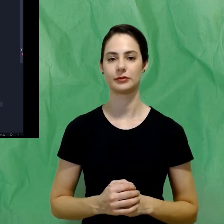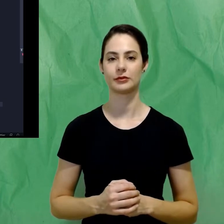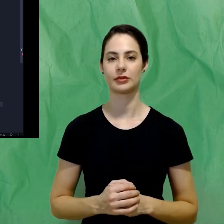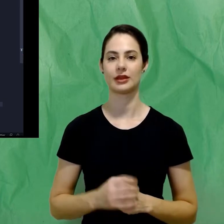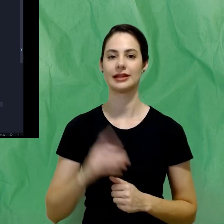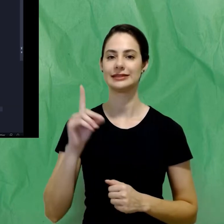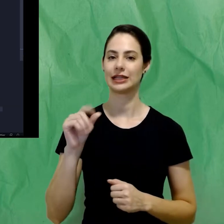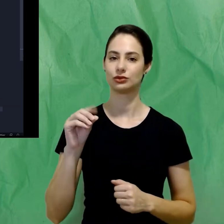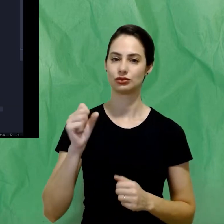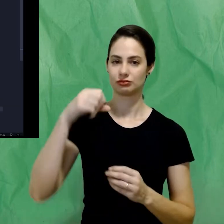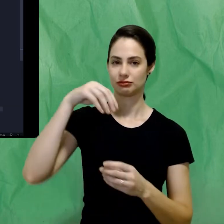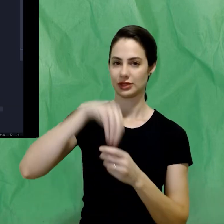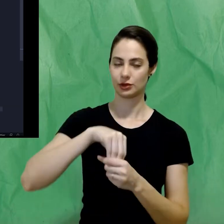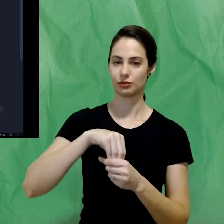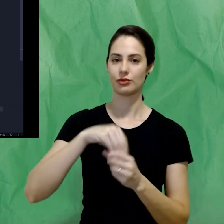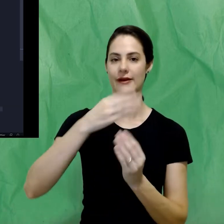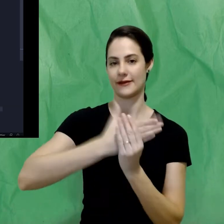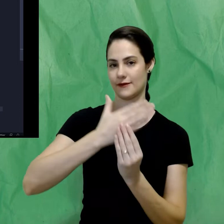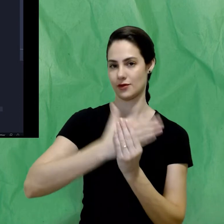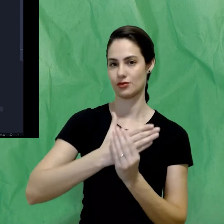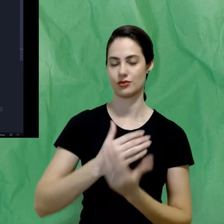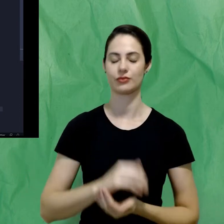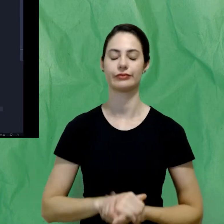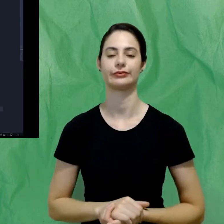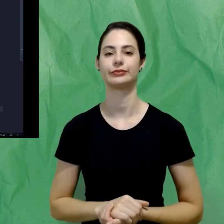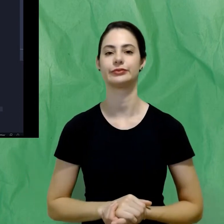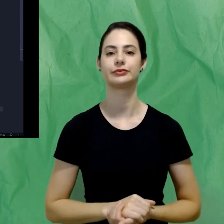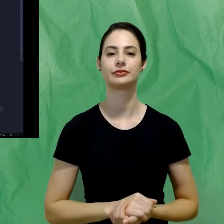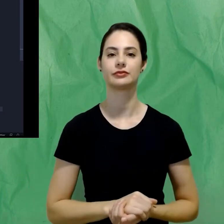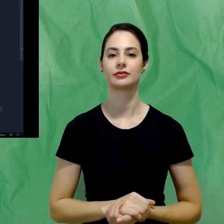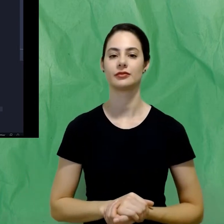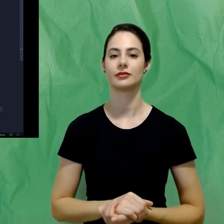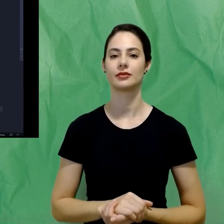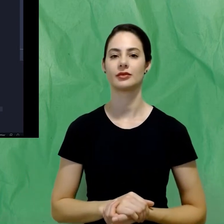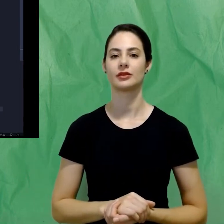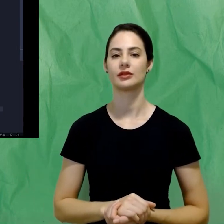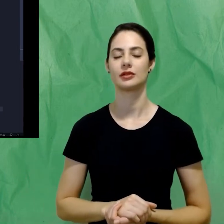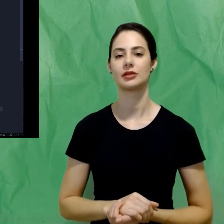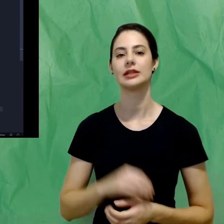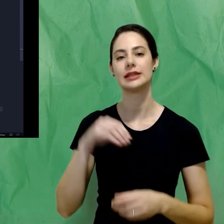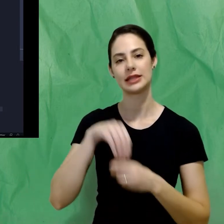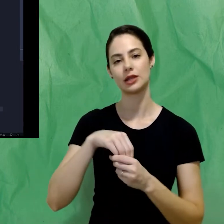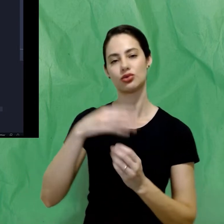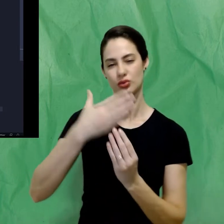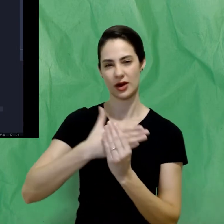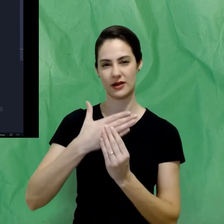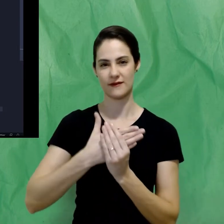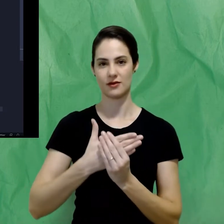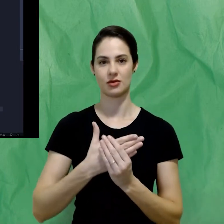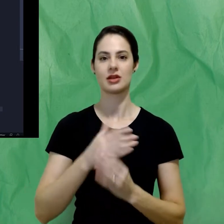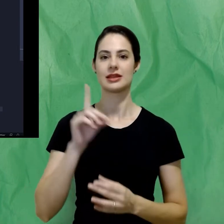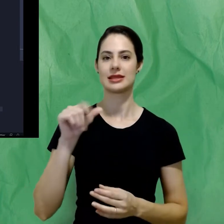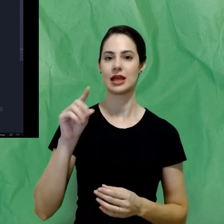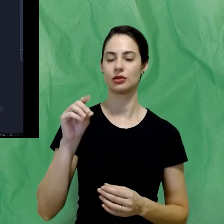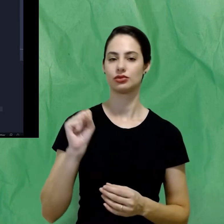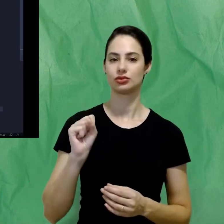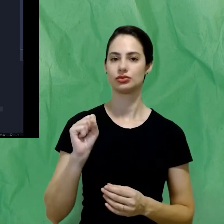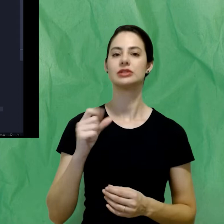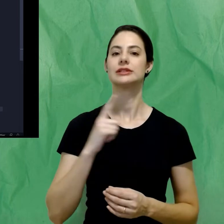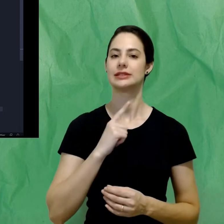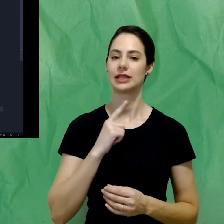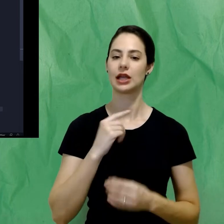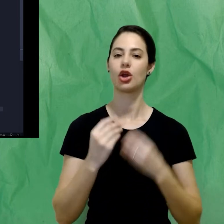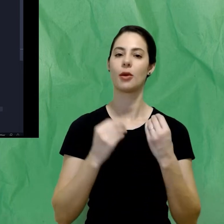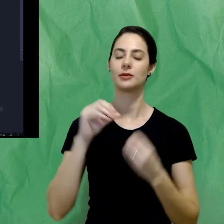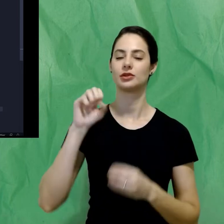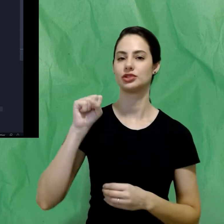estão salvos lá dentro desse arquivo. Isso aqui, quando a gente está falando de dados no arquivo, esses dados vão vir no formato